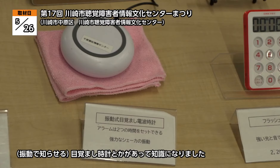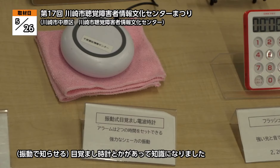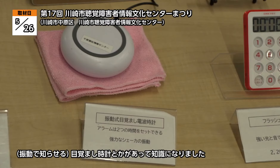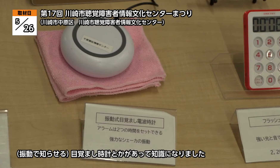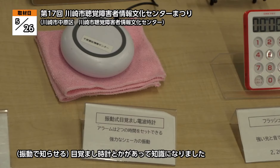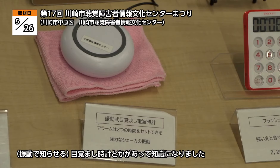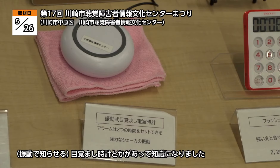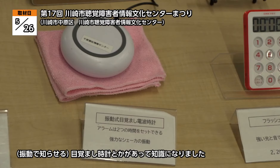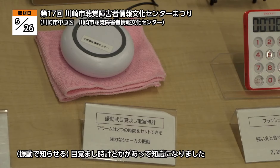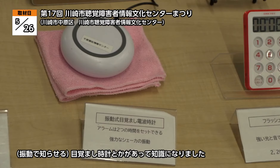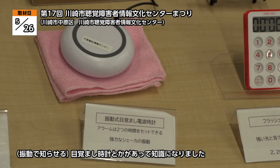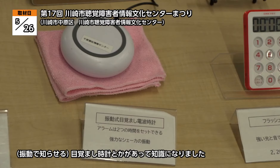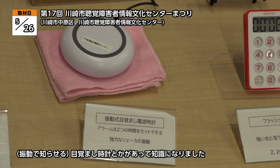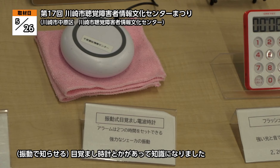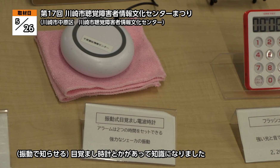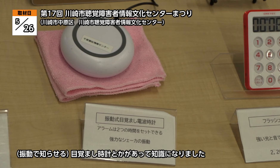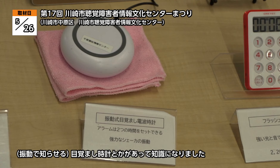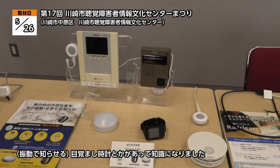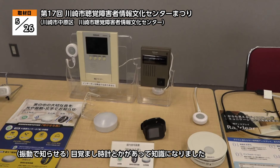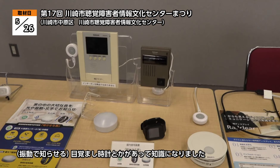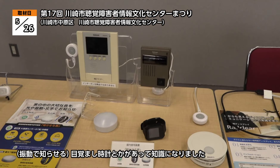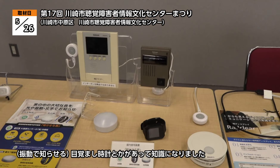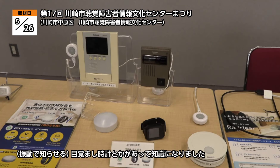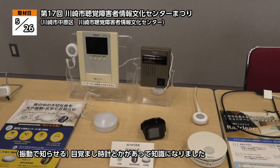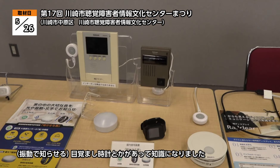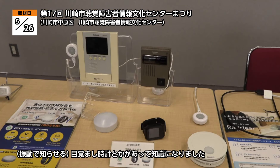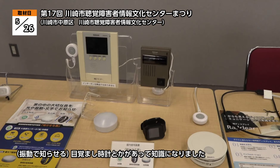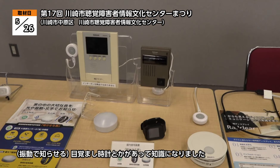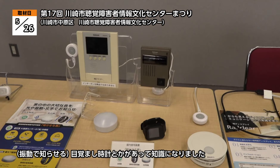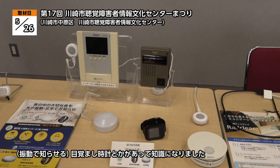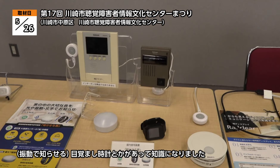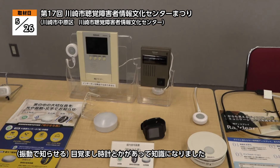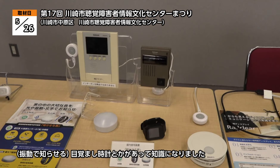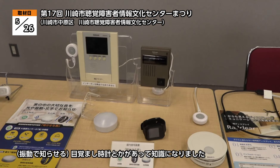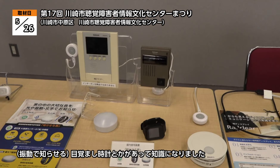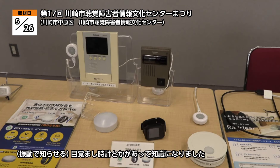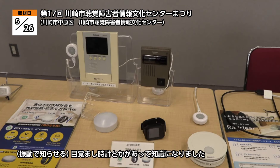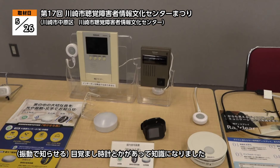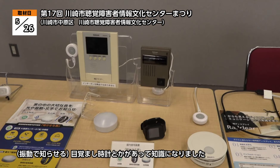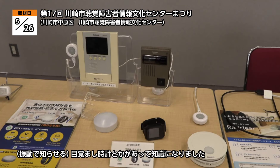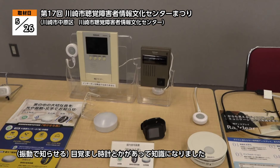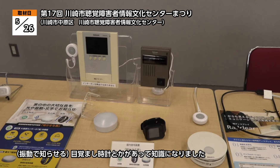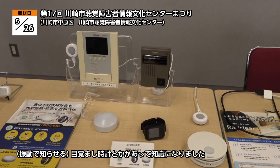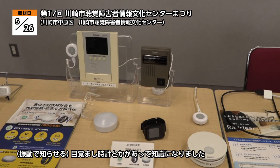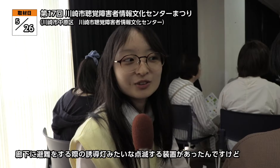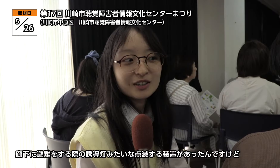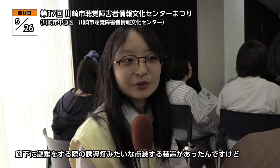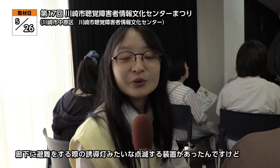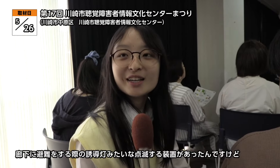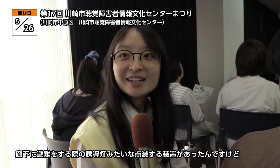かいろいろありまして、そういうのがあるんだなっていうのが知識にもなりました。 廊下